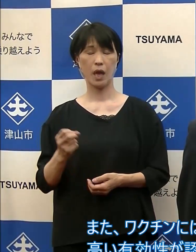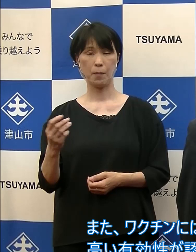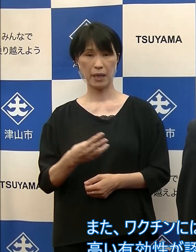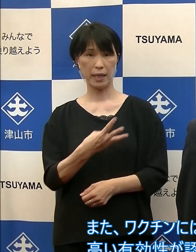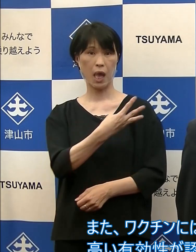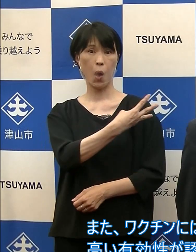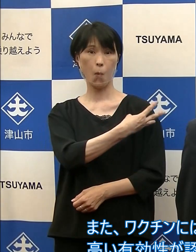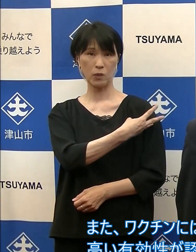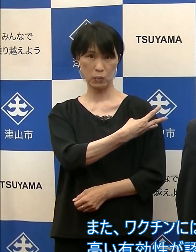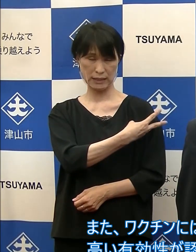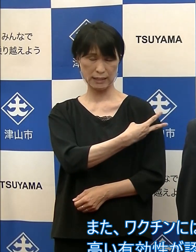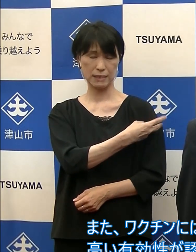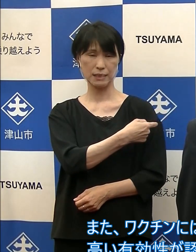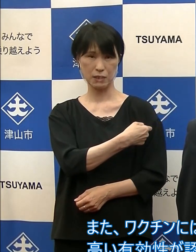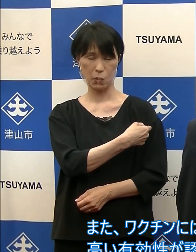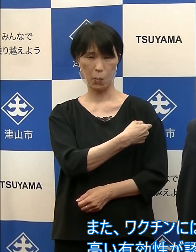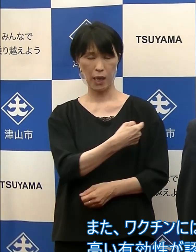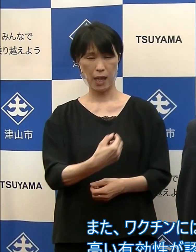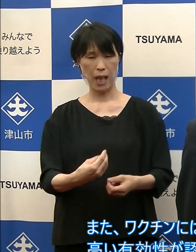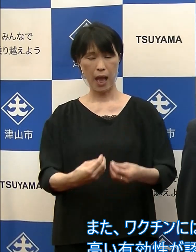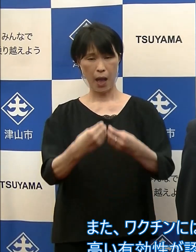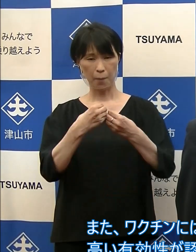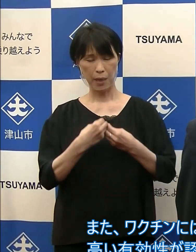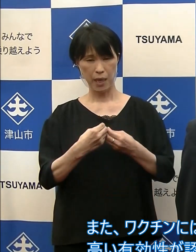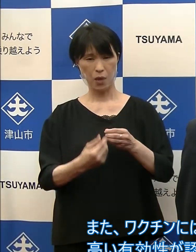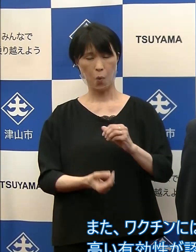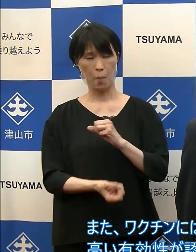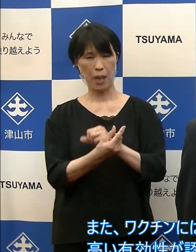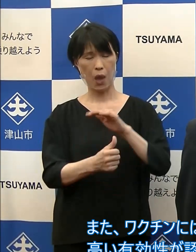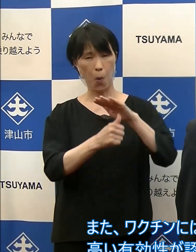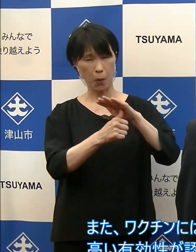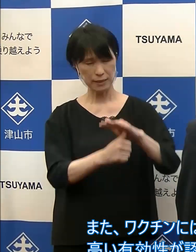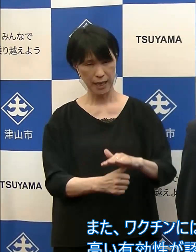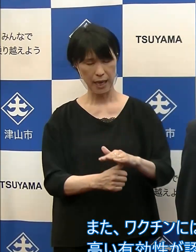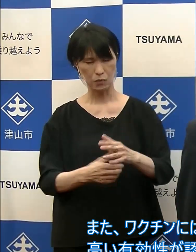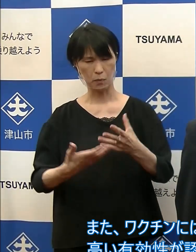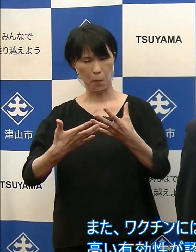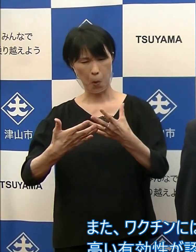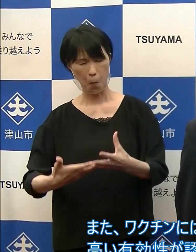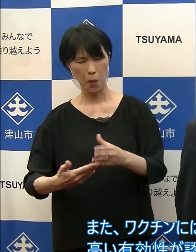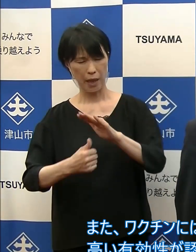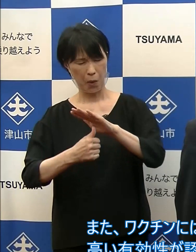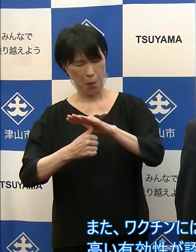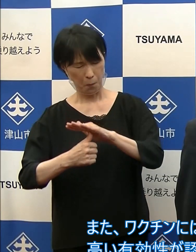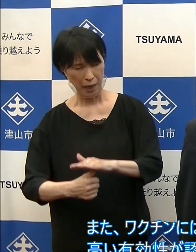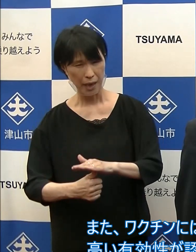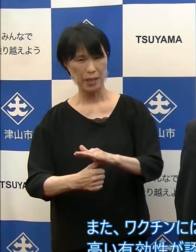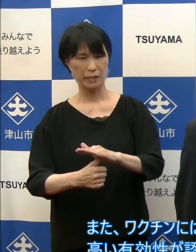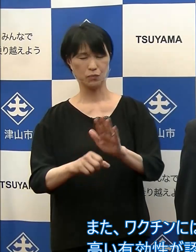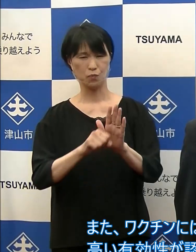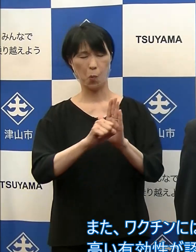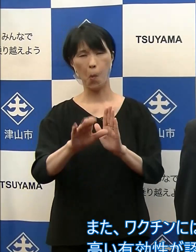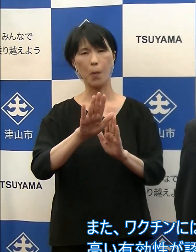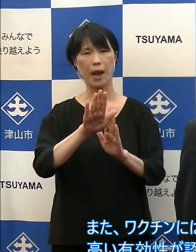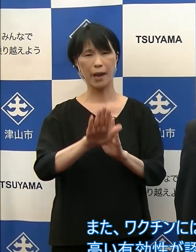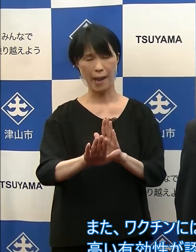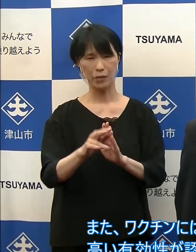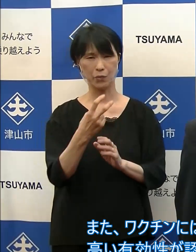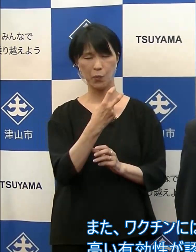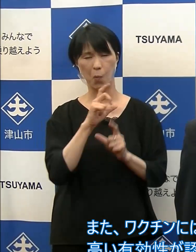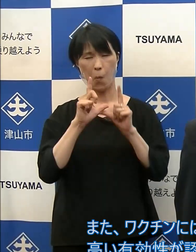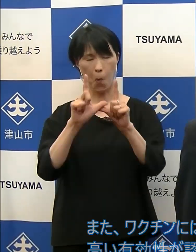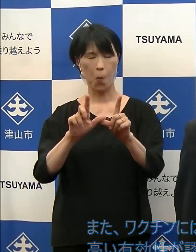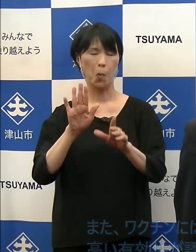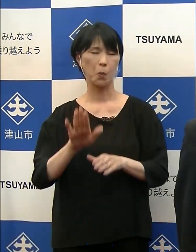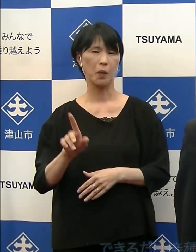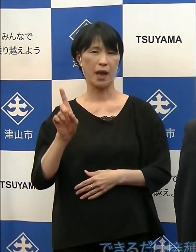またワクチンには感染症の発症や重症化を防ぐ高い有効性が認められております